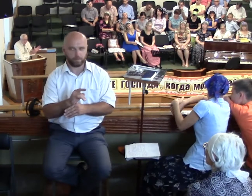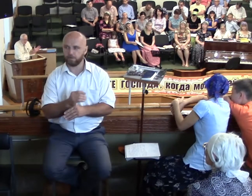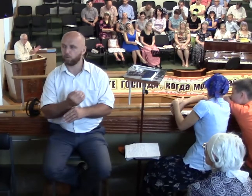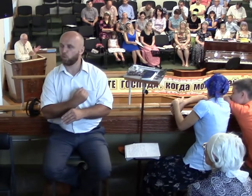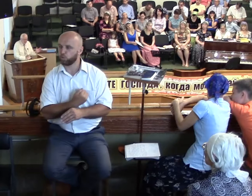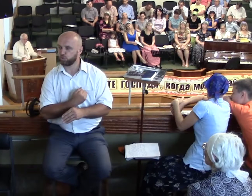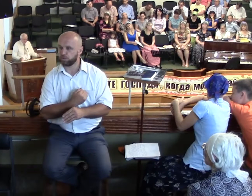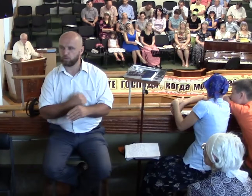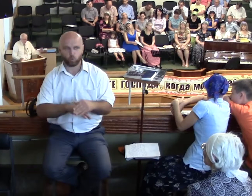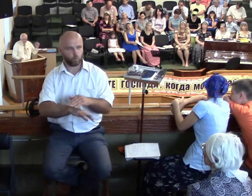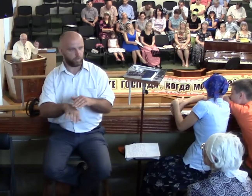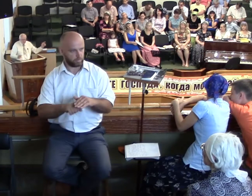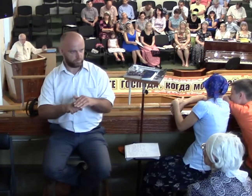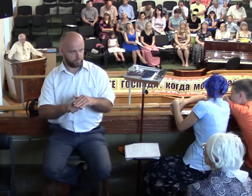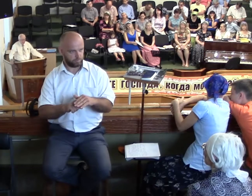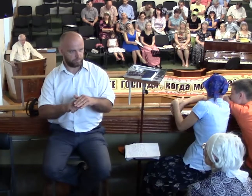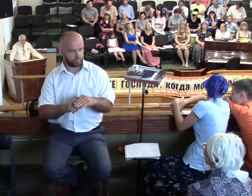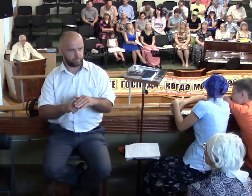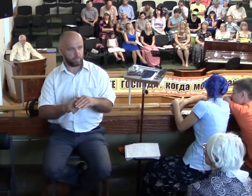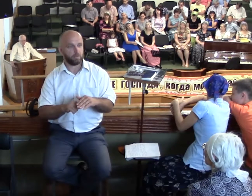придет. Но